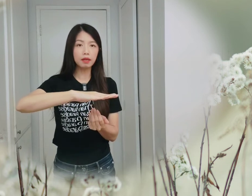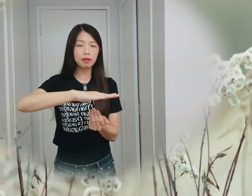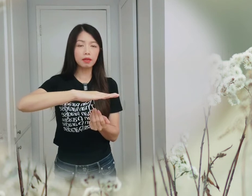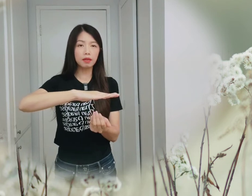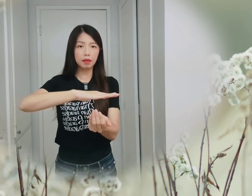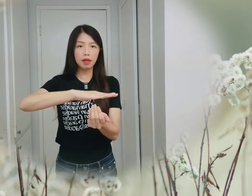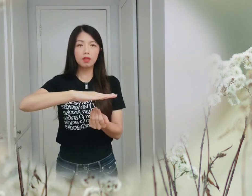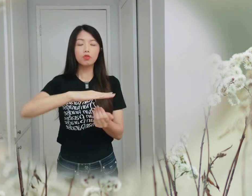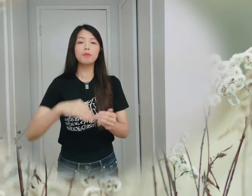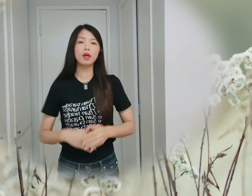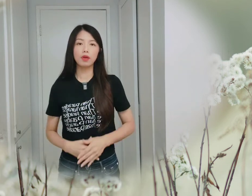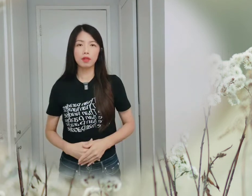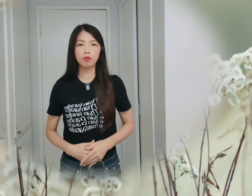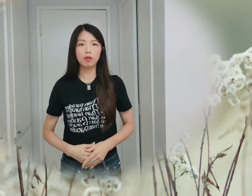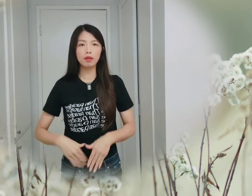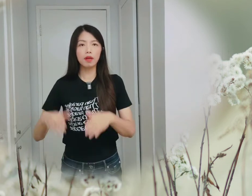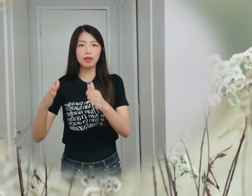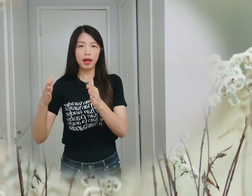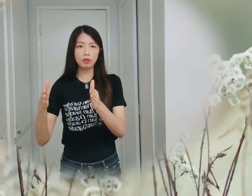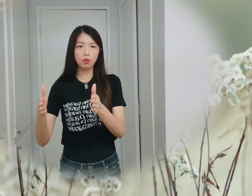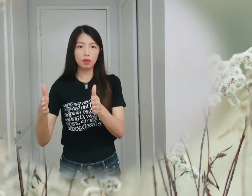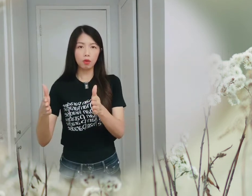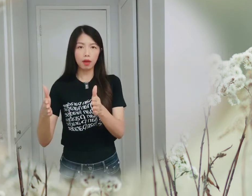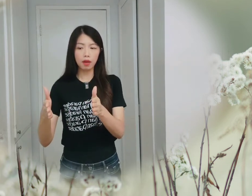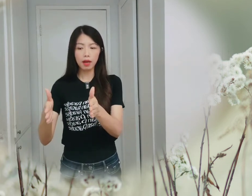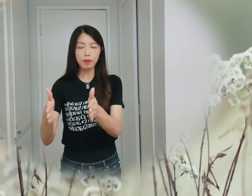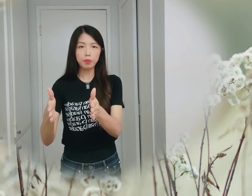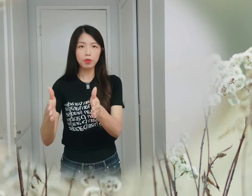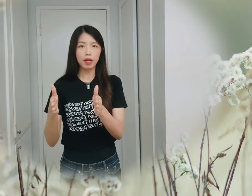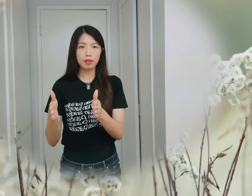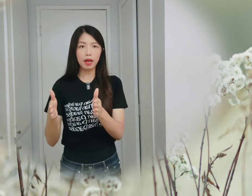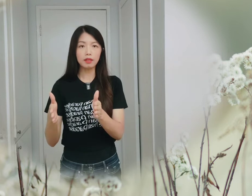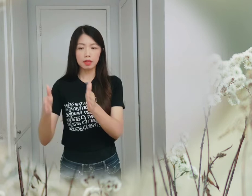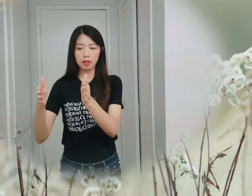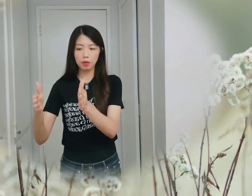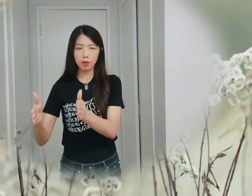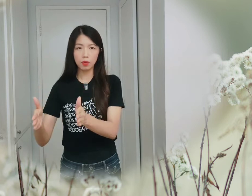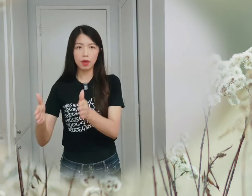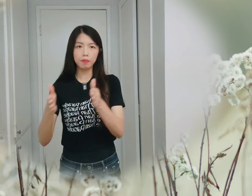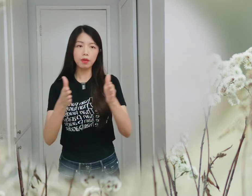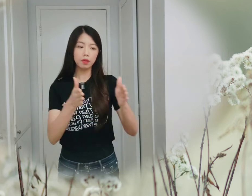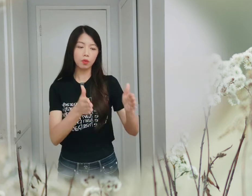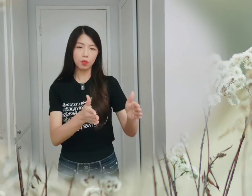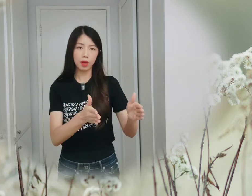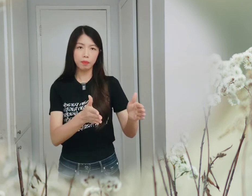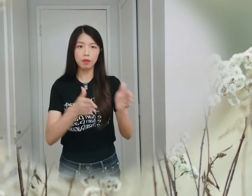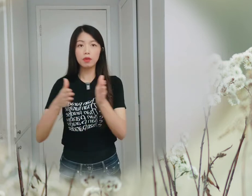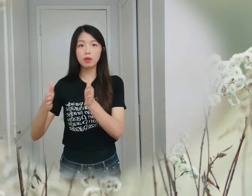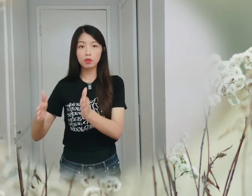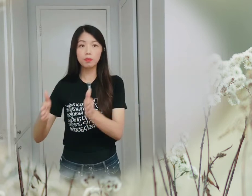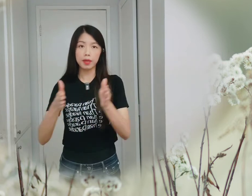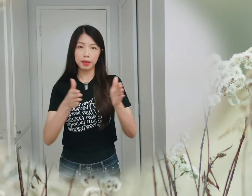미리. 준비라고 하는 뜻의 수어는 양손을 이렇게 앞으로 나란히 하듯이 왼쪽에 한 번, 오른쪽에 한